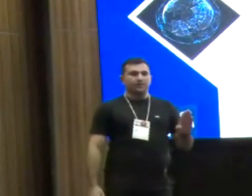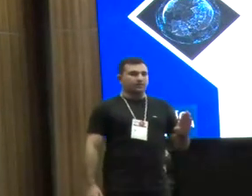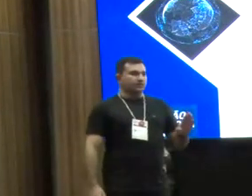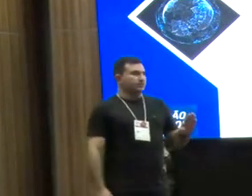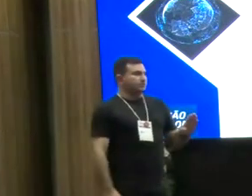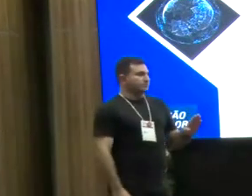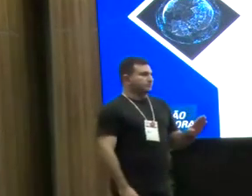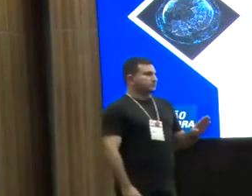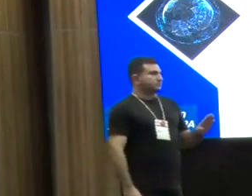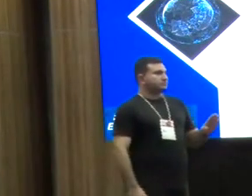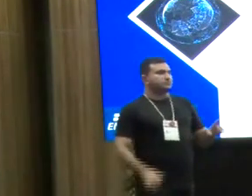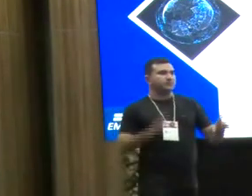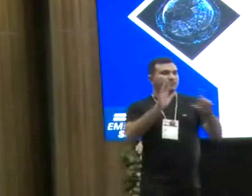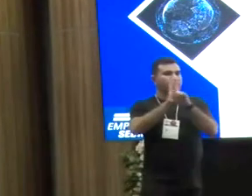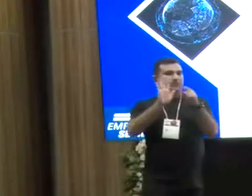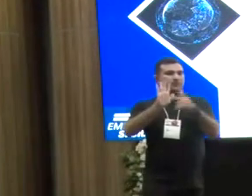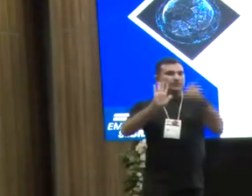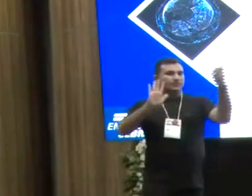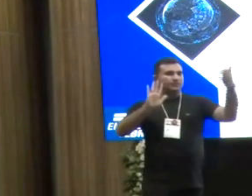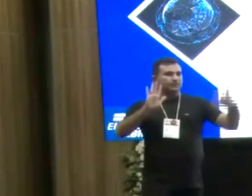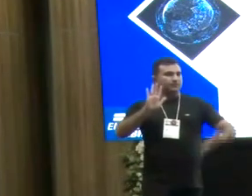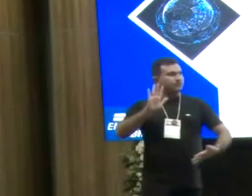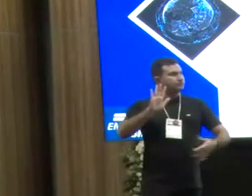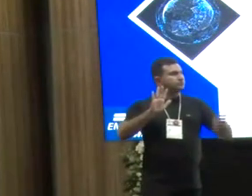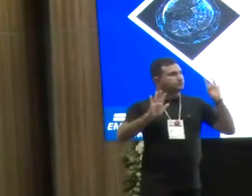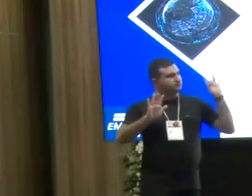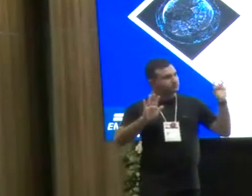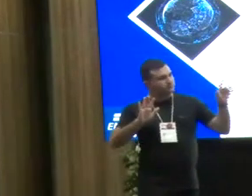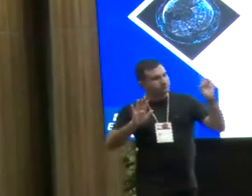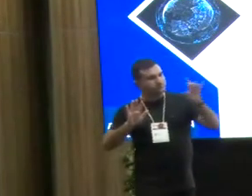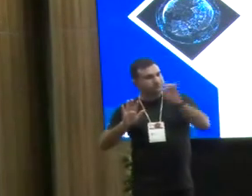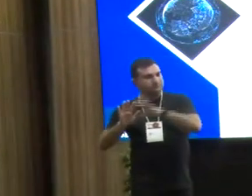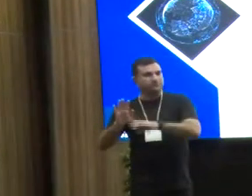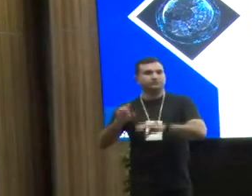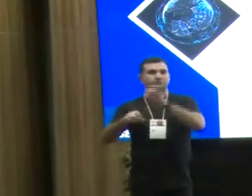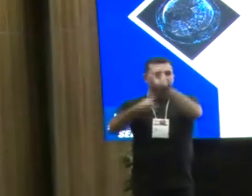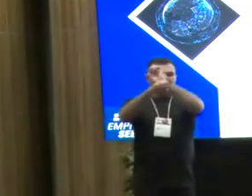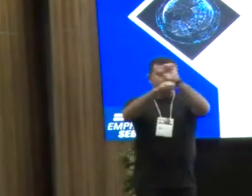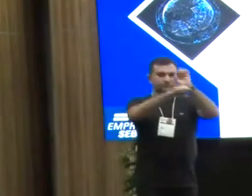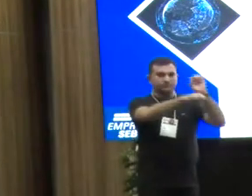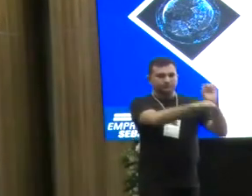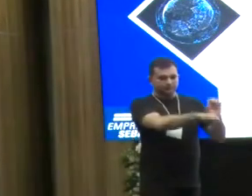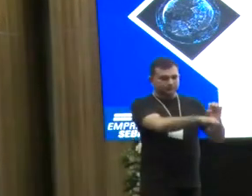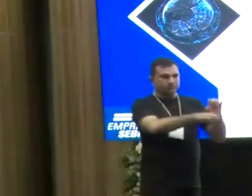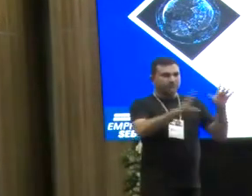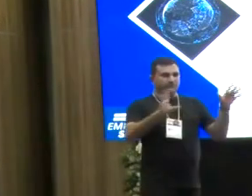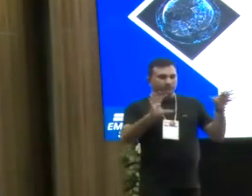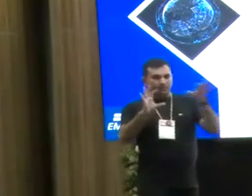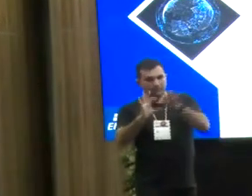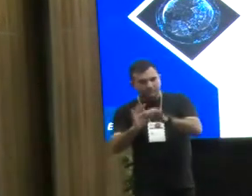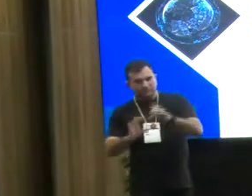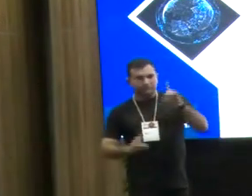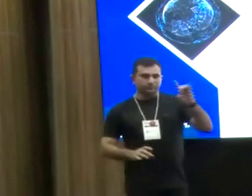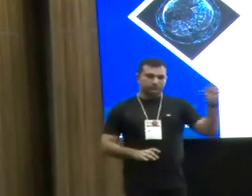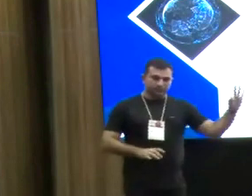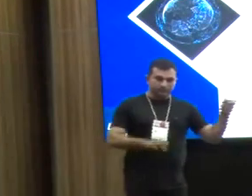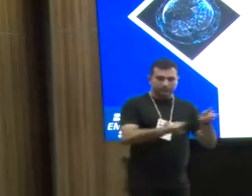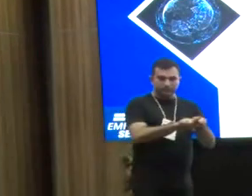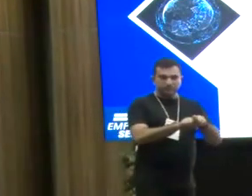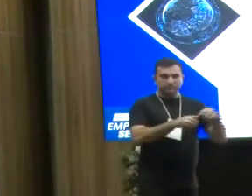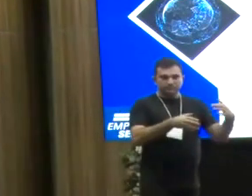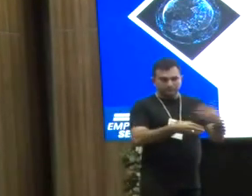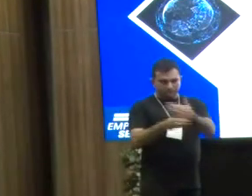lei maior, disse: cabe à União, em colaboração com os estados, o DF e os